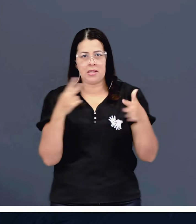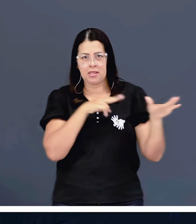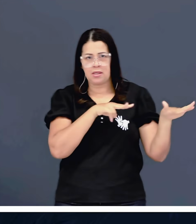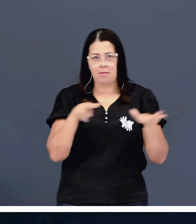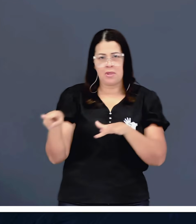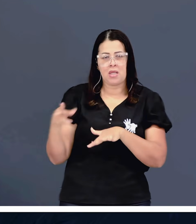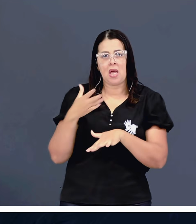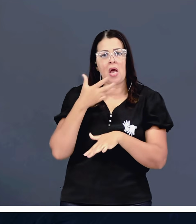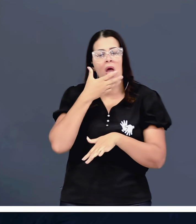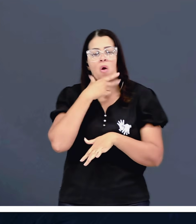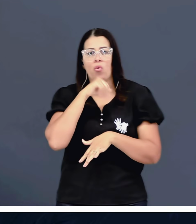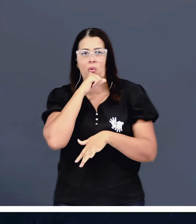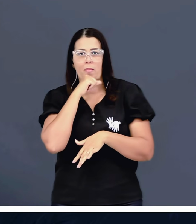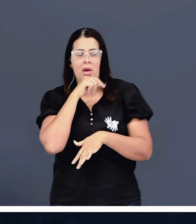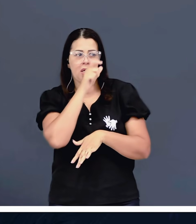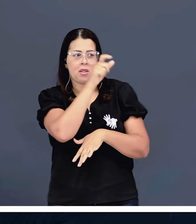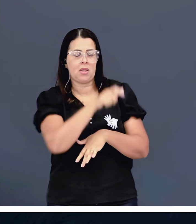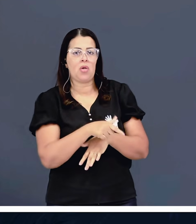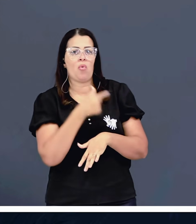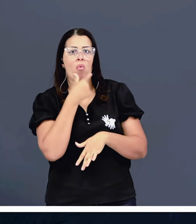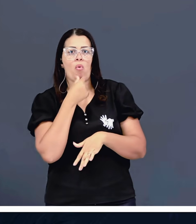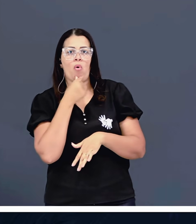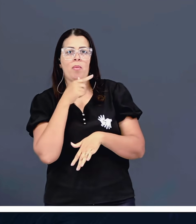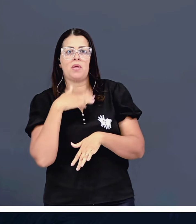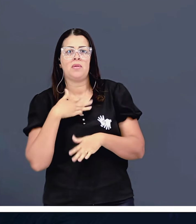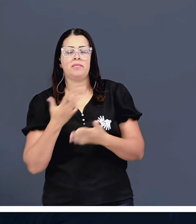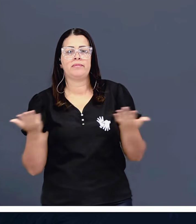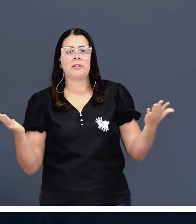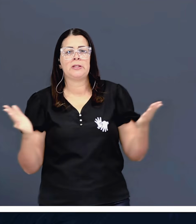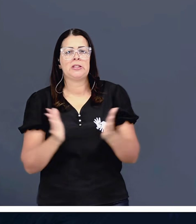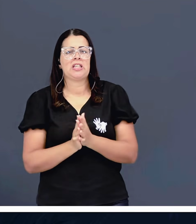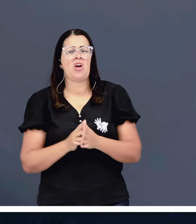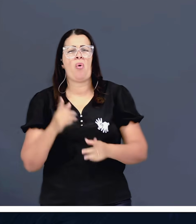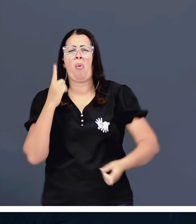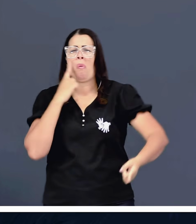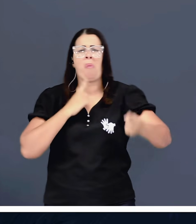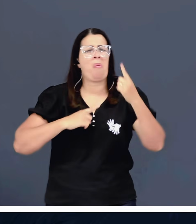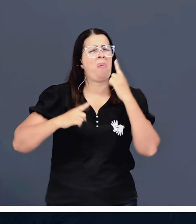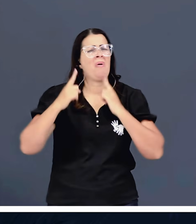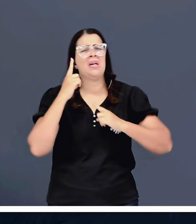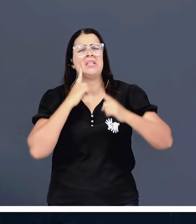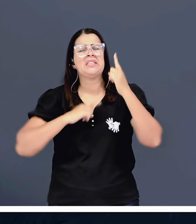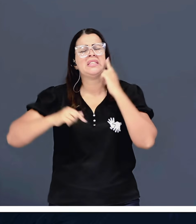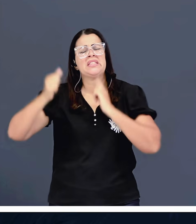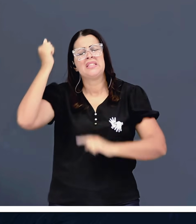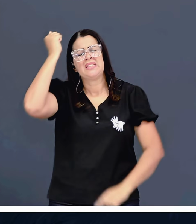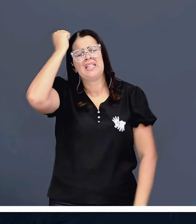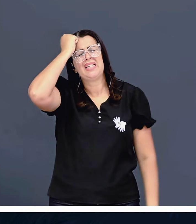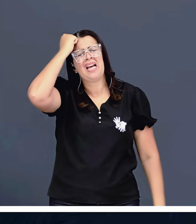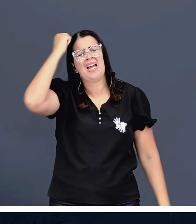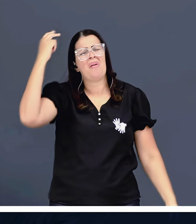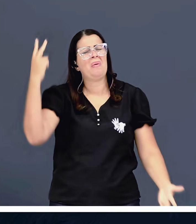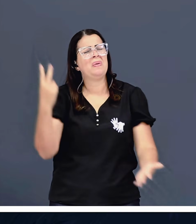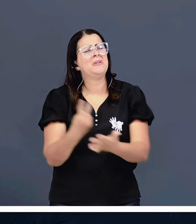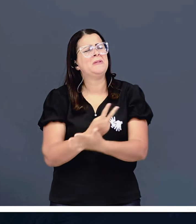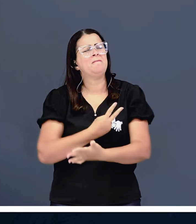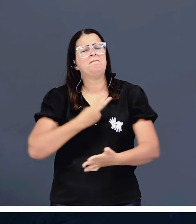rapaz aí, e disse que desabou e chorava, arrependido, dizendo, eu